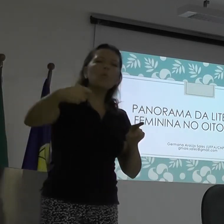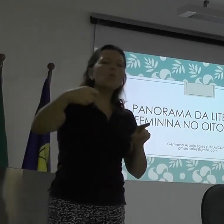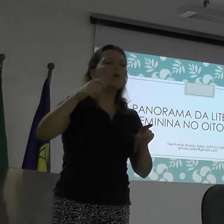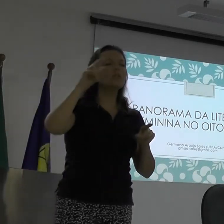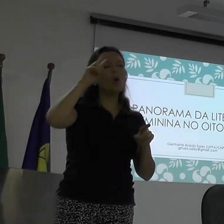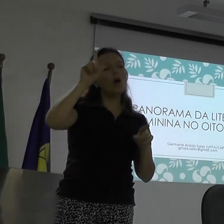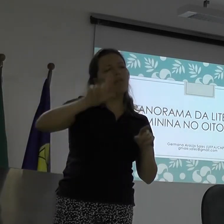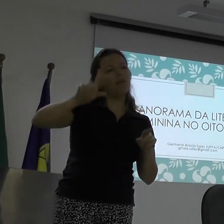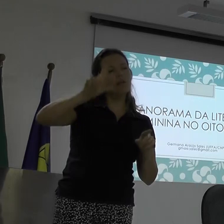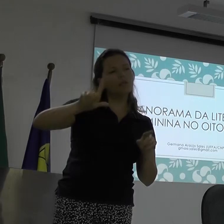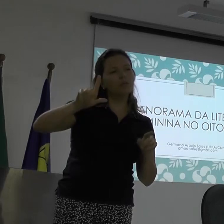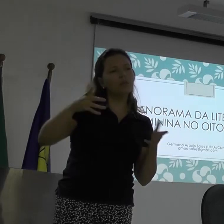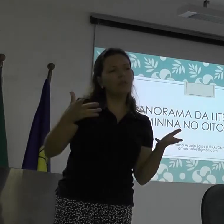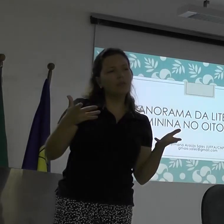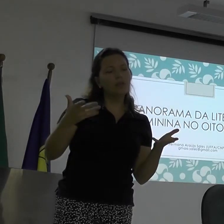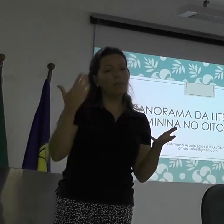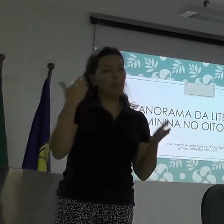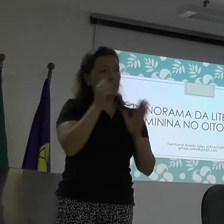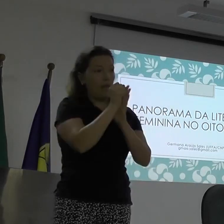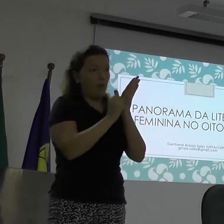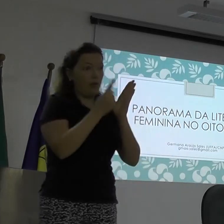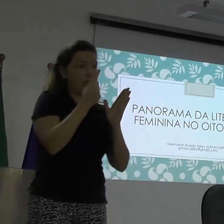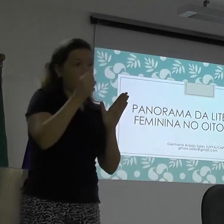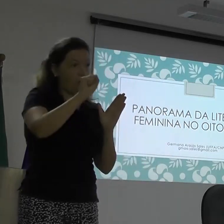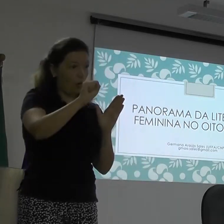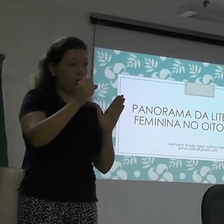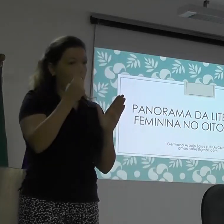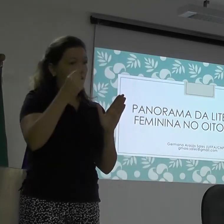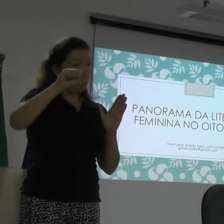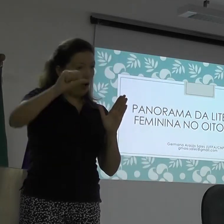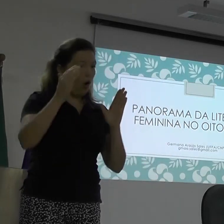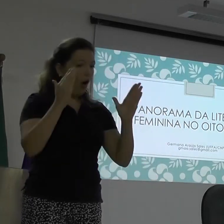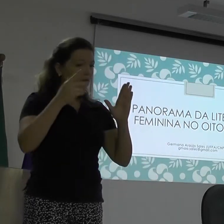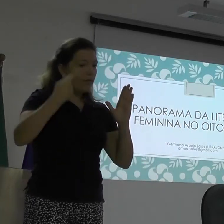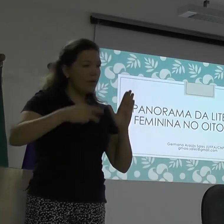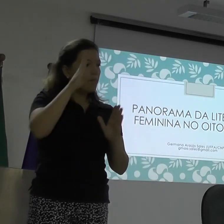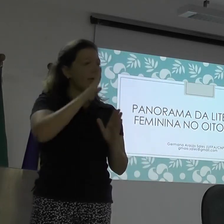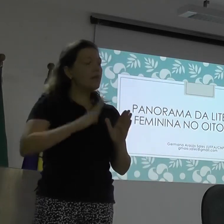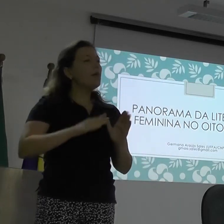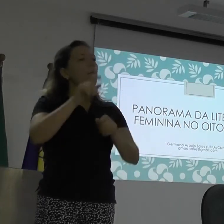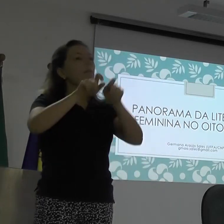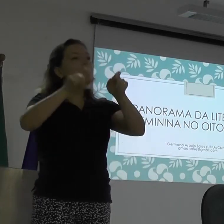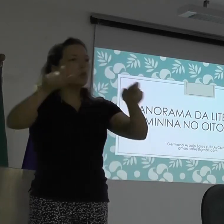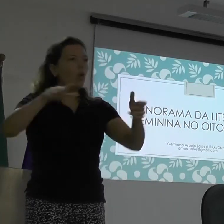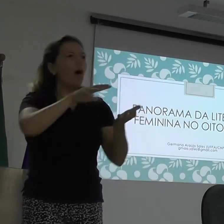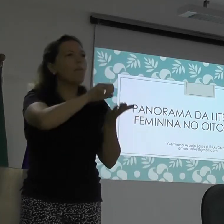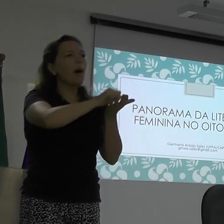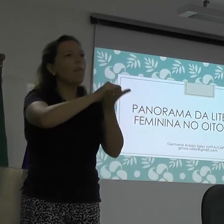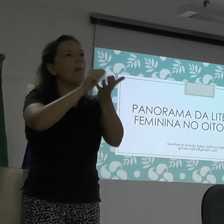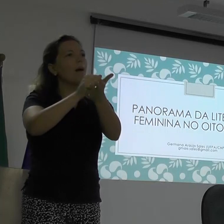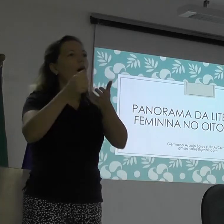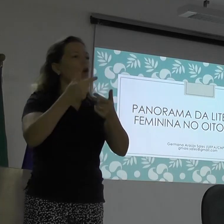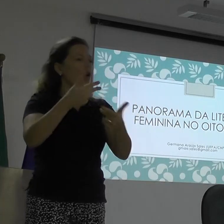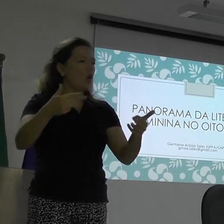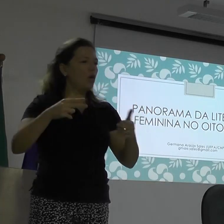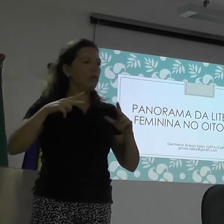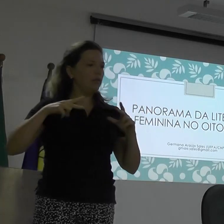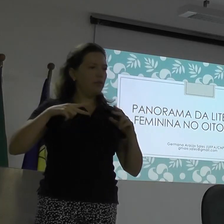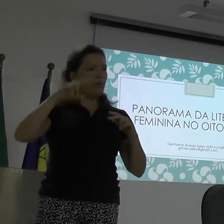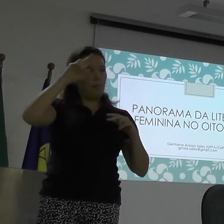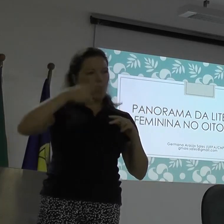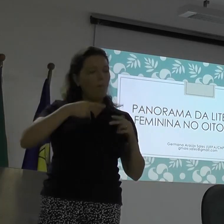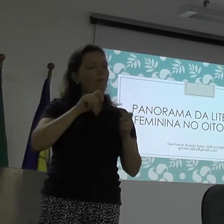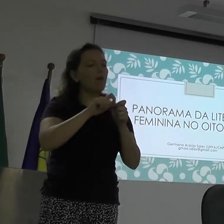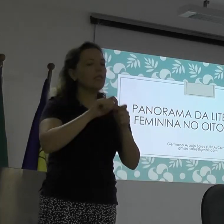XVIII, no século XIX no Brasil, as pessoas registravam seus bens, como até hoje. As pessoas morrem, as pessoas ricas fazem